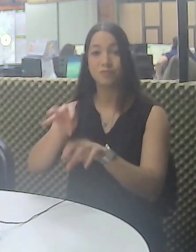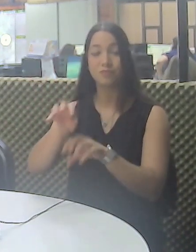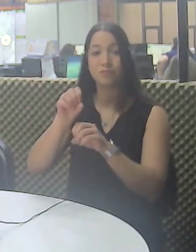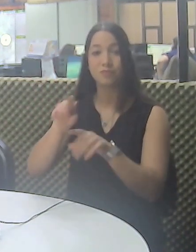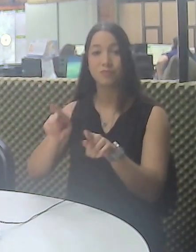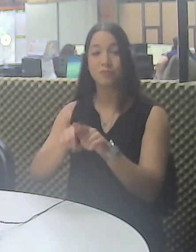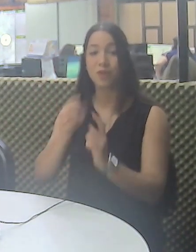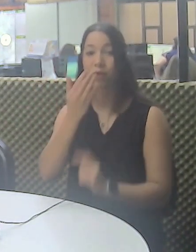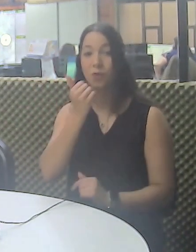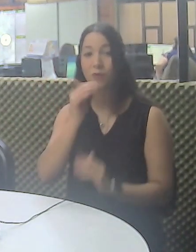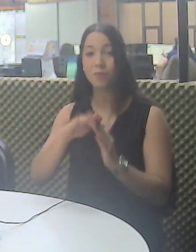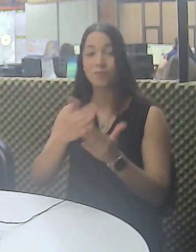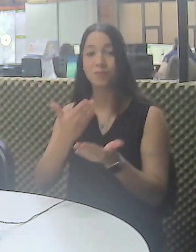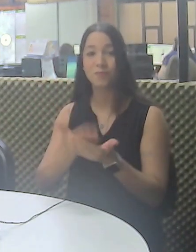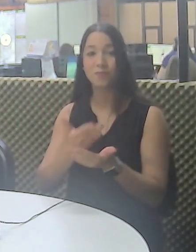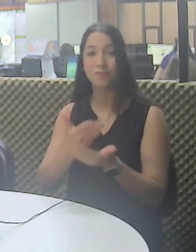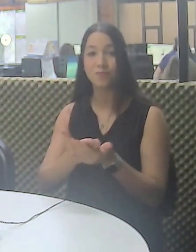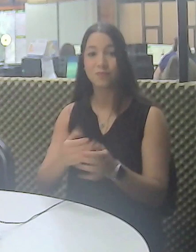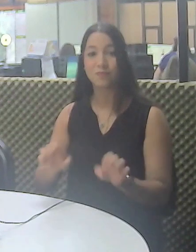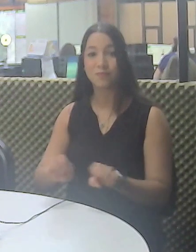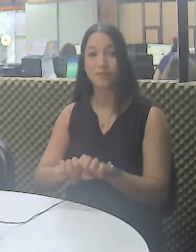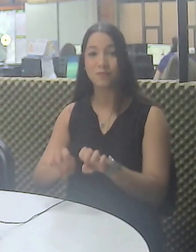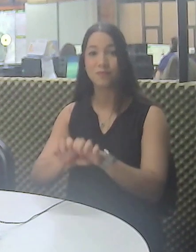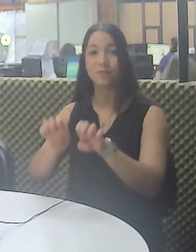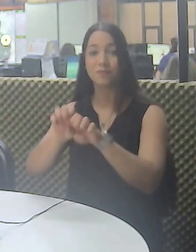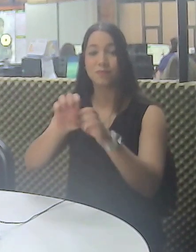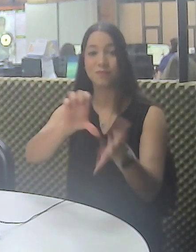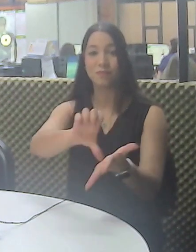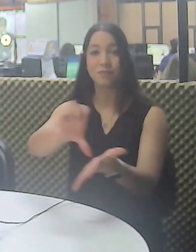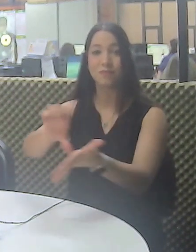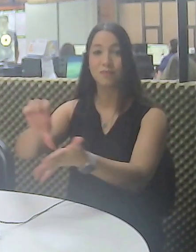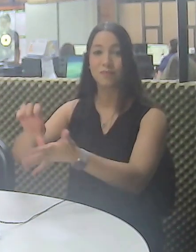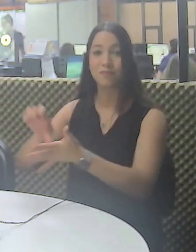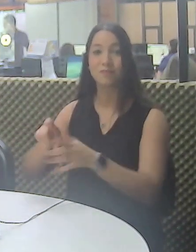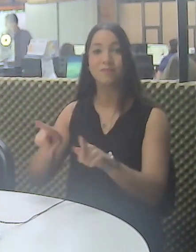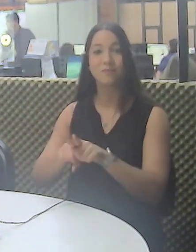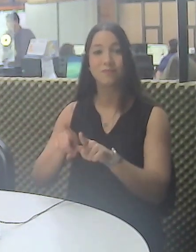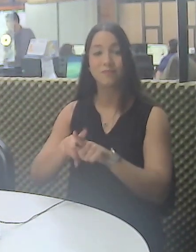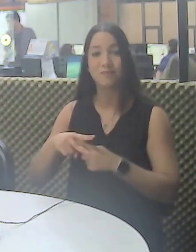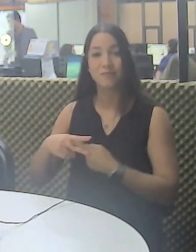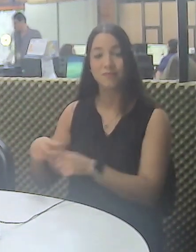e merenda escolar. A estrutura física das unidades